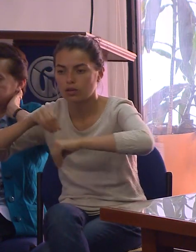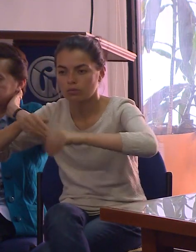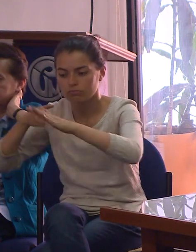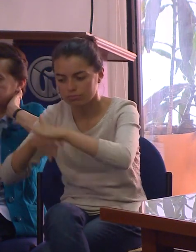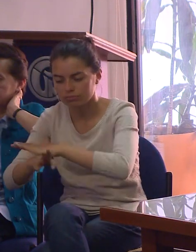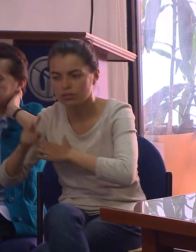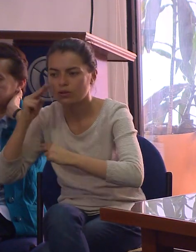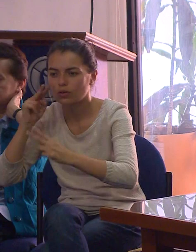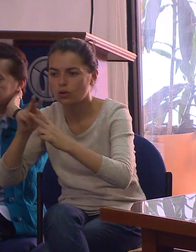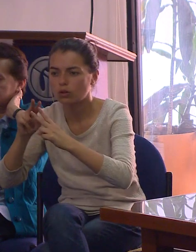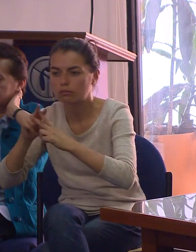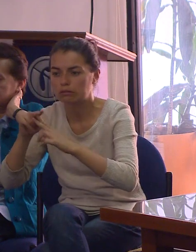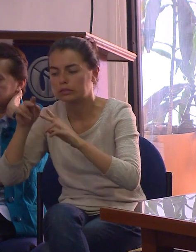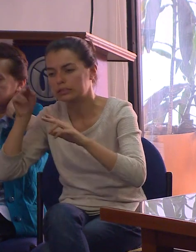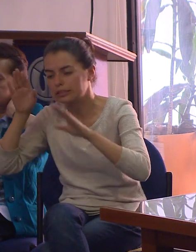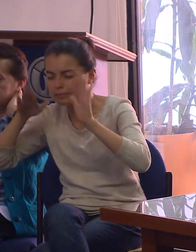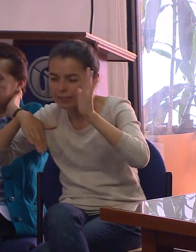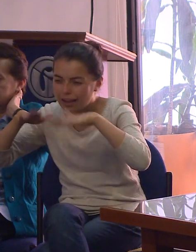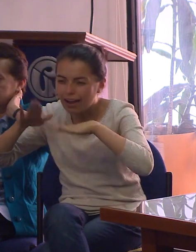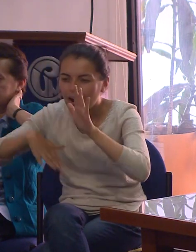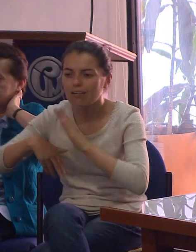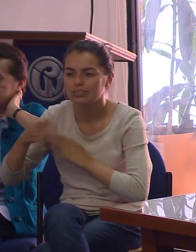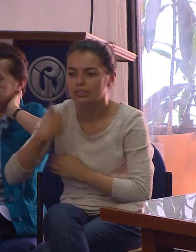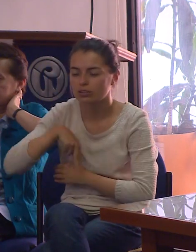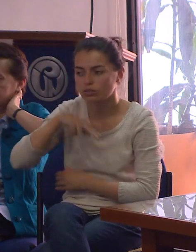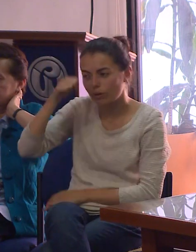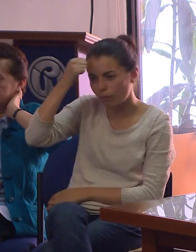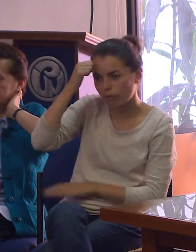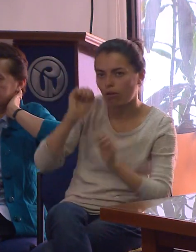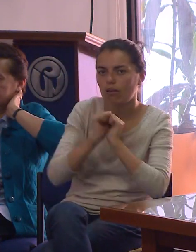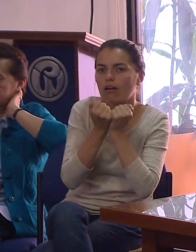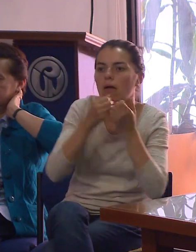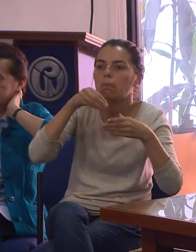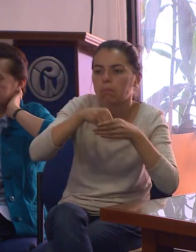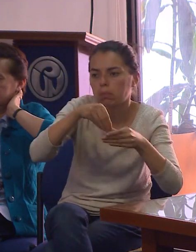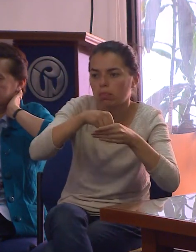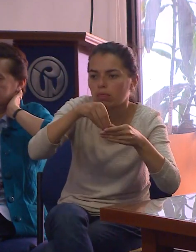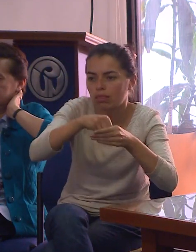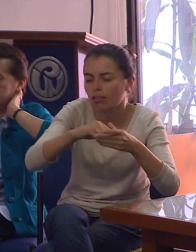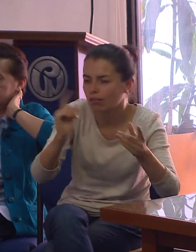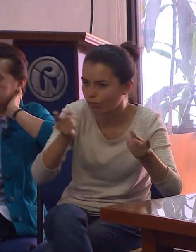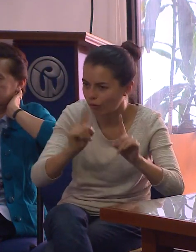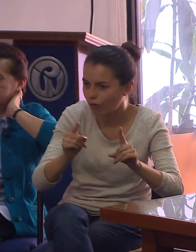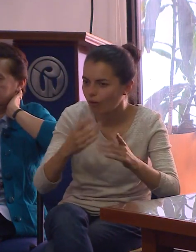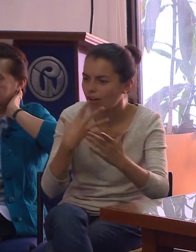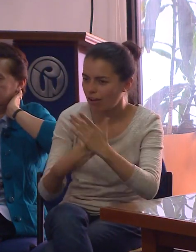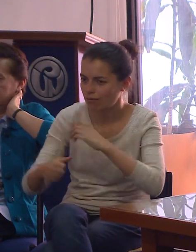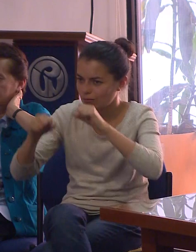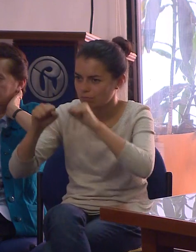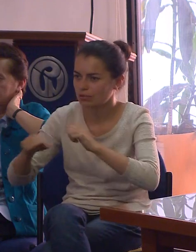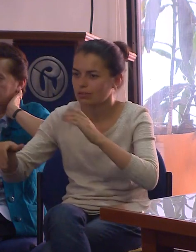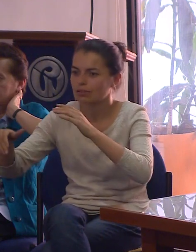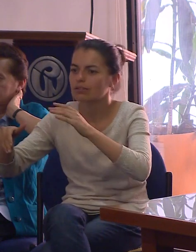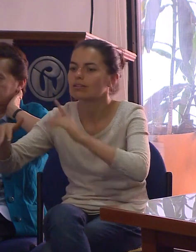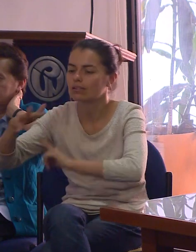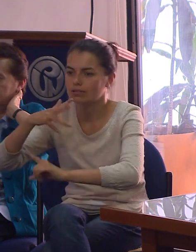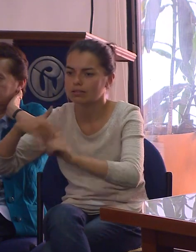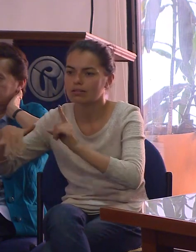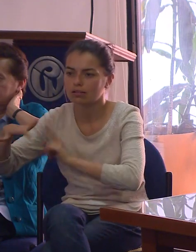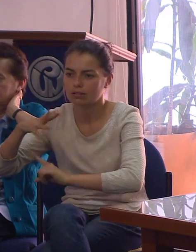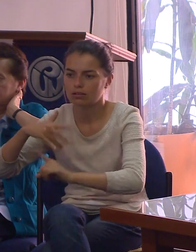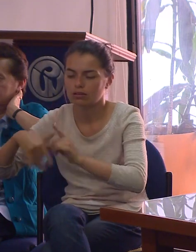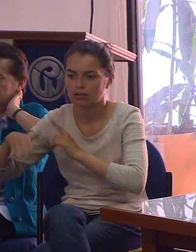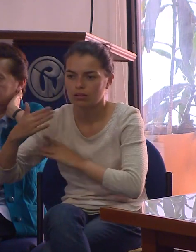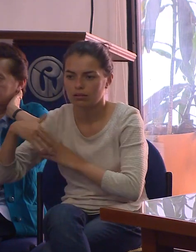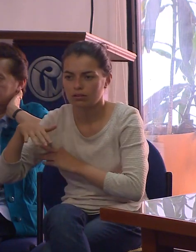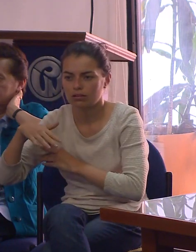uno como profesor se enquilosa y no quiere salir de las cuatro paredes. Entonces precisamente la biología nos sirve para salir